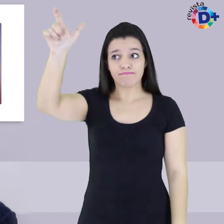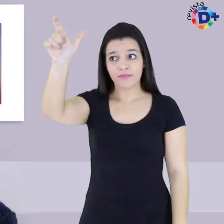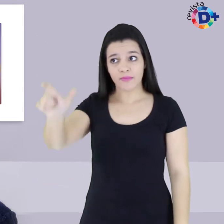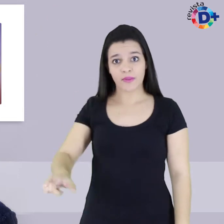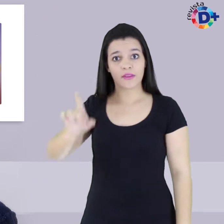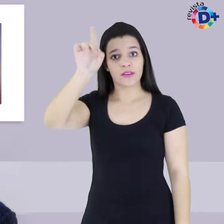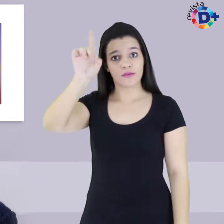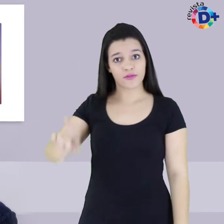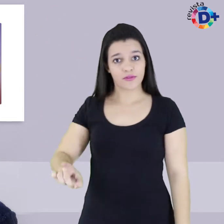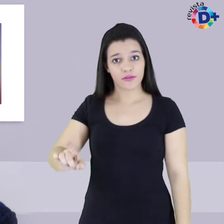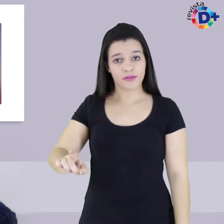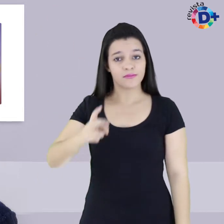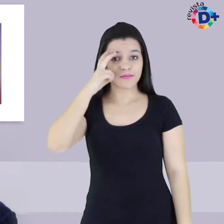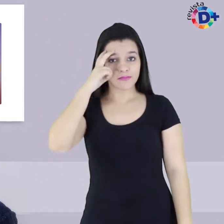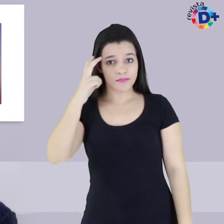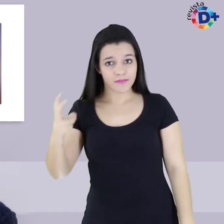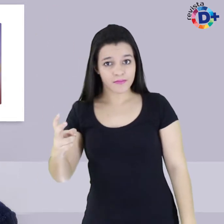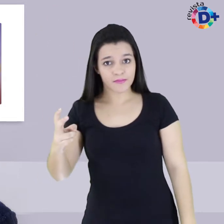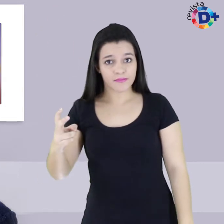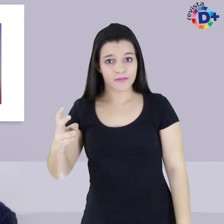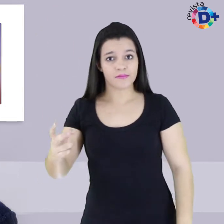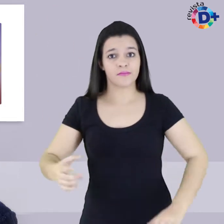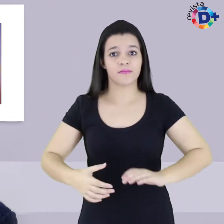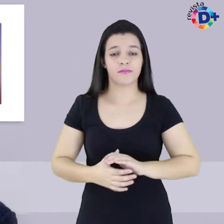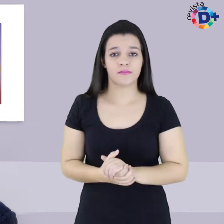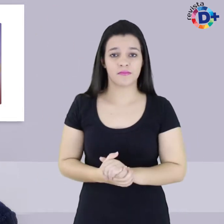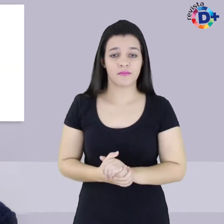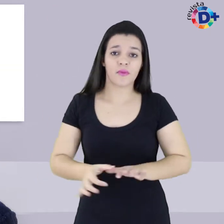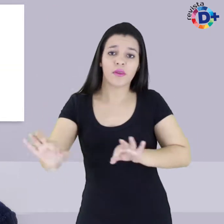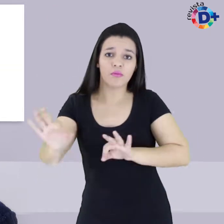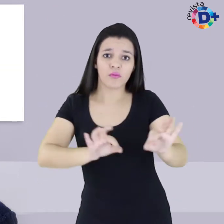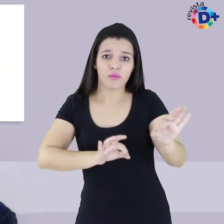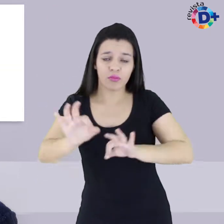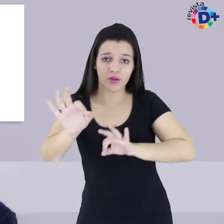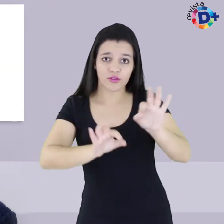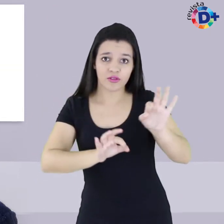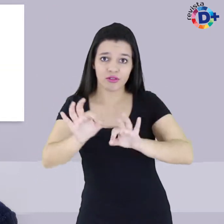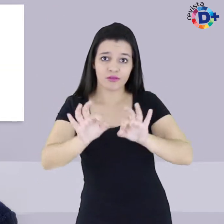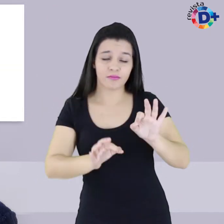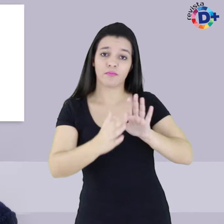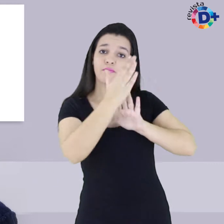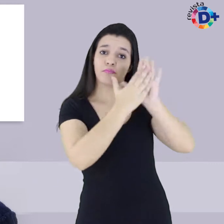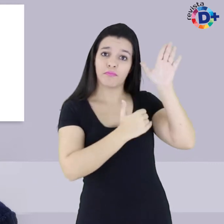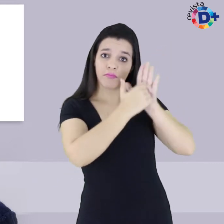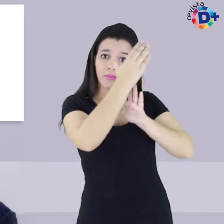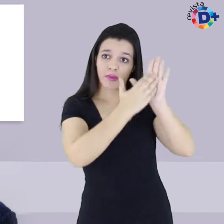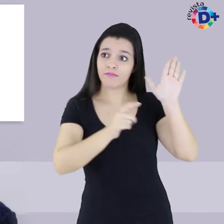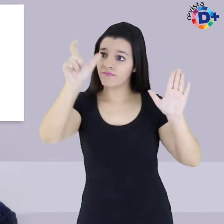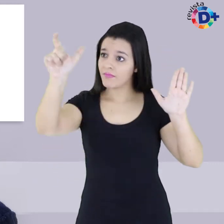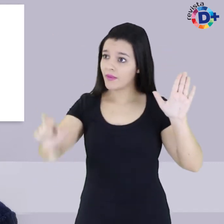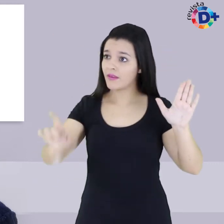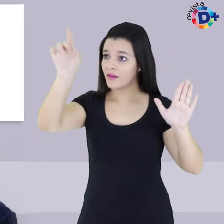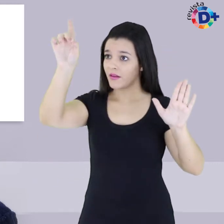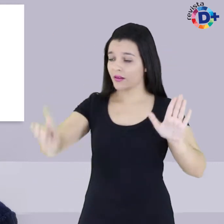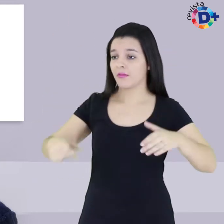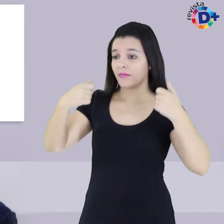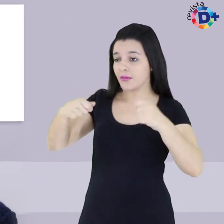deficiência intelectual. O projeto Pintou a Síndrome do Respeito edita livros sobre a